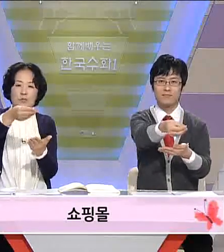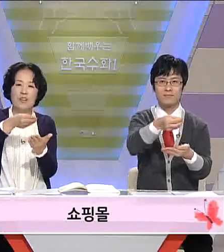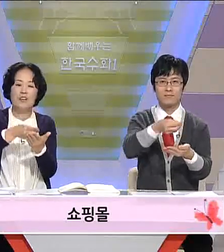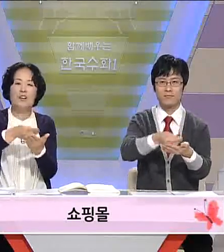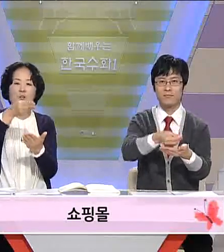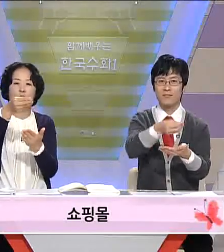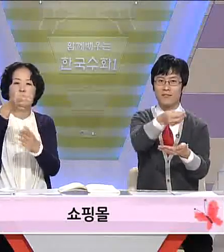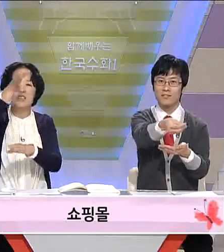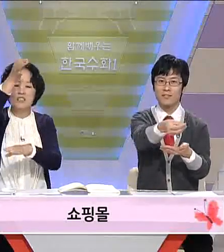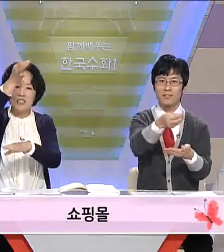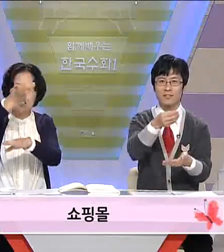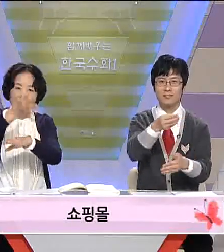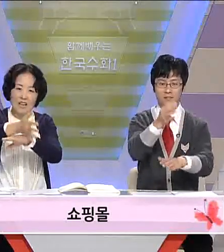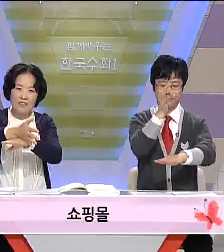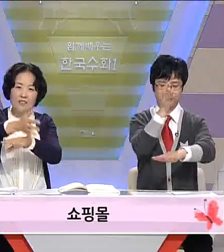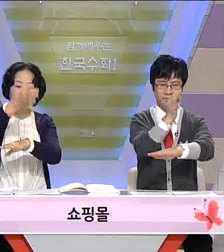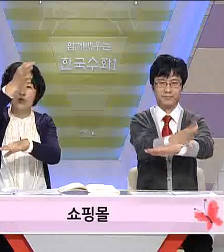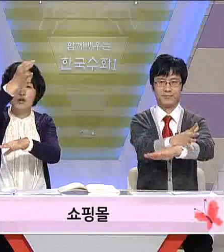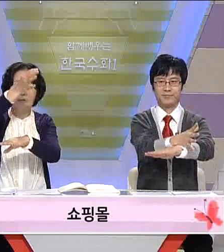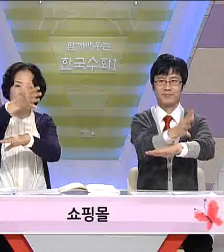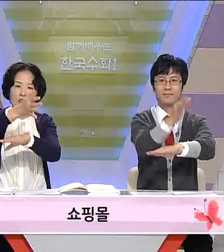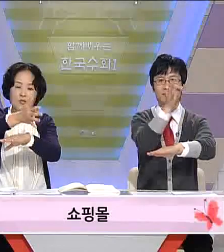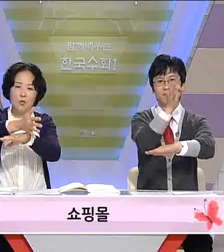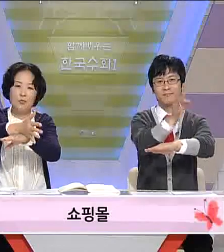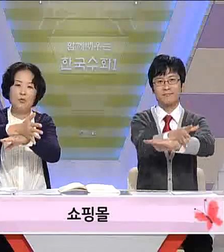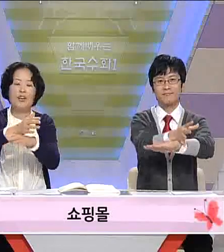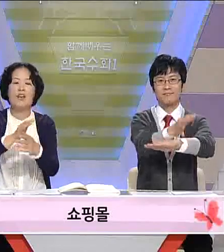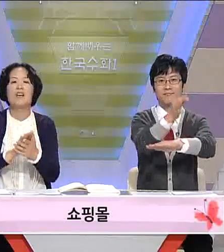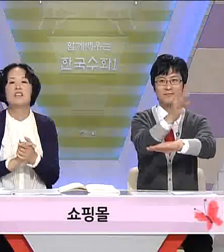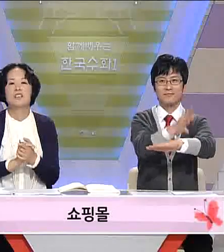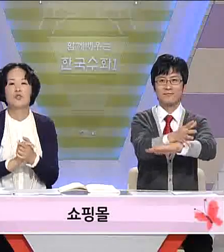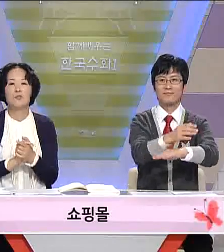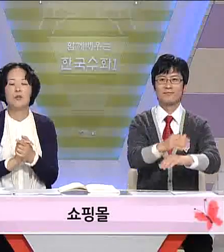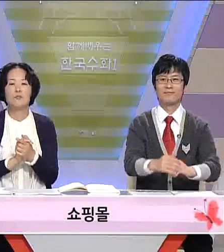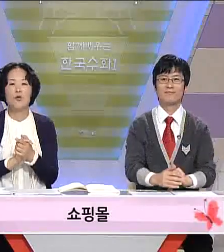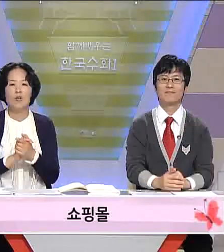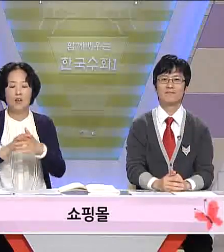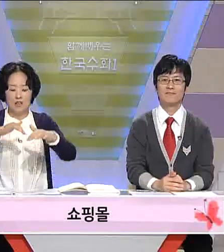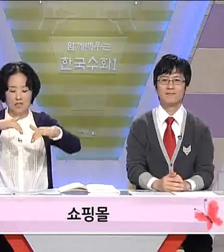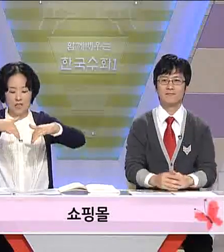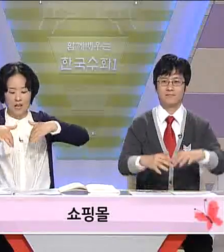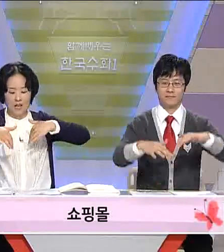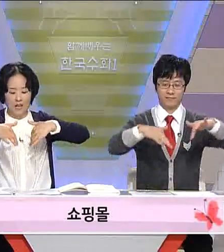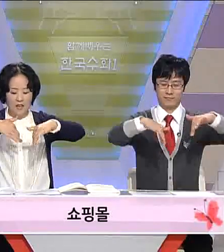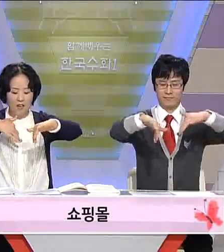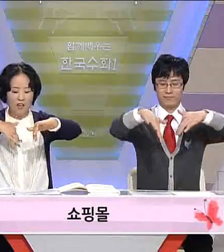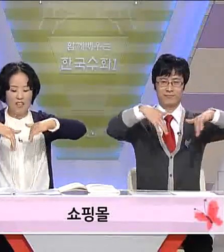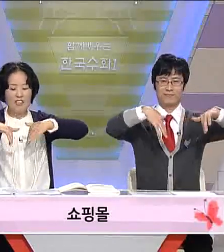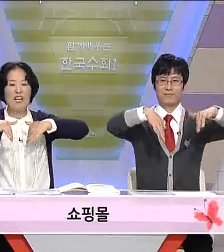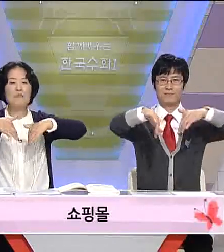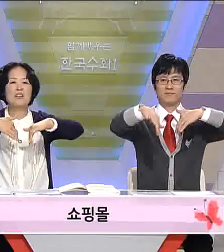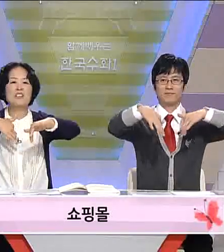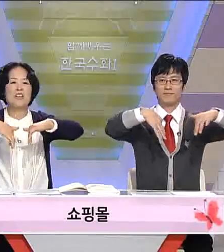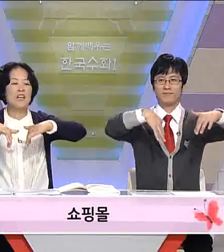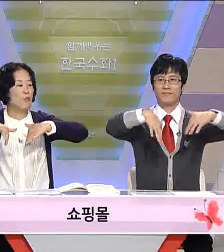쇼핑 또는 사다라는, 구입하다라는 쇼핑 외에 자, 쇼핑몰. 자, 거리, 사람이나 차의